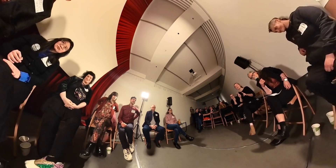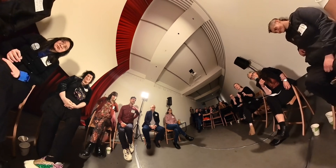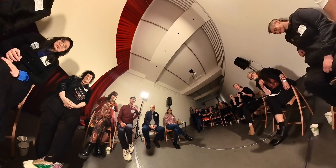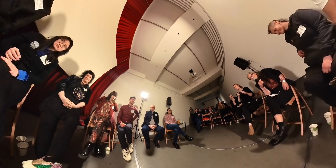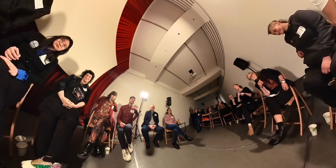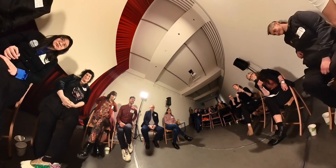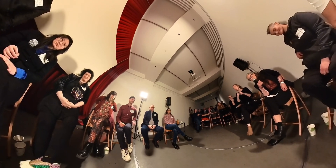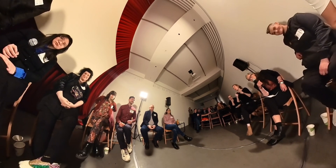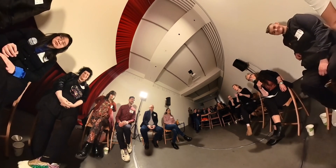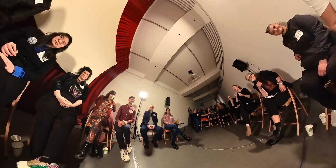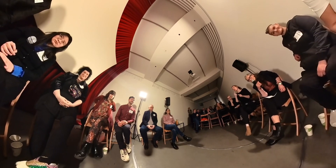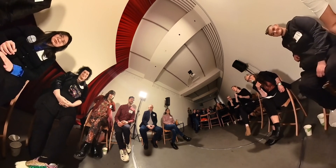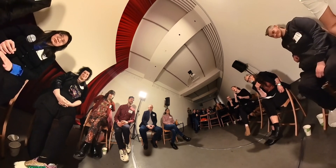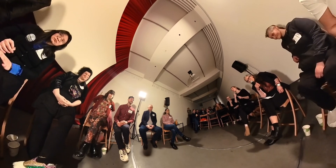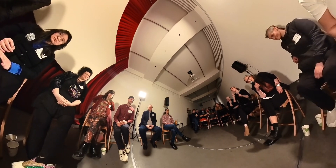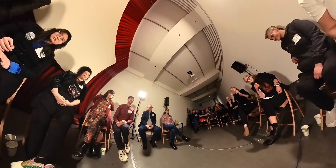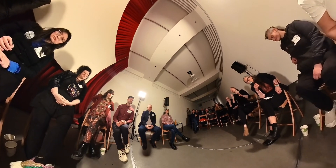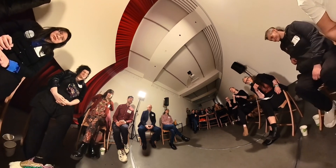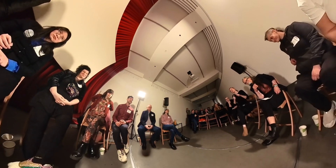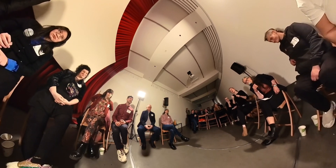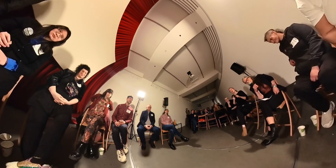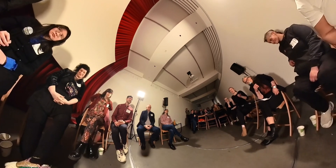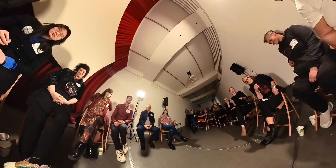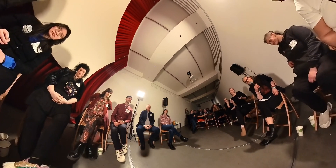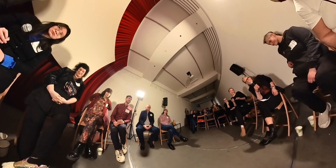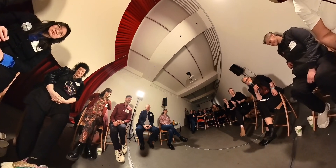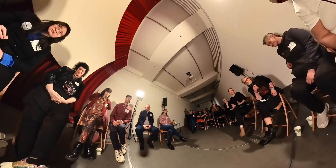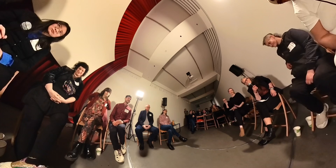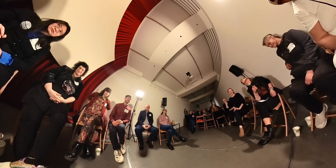idiom. Dalo by se asi takhle to nějak vnímat.